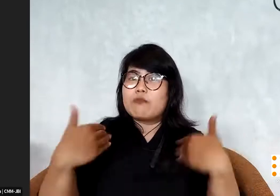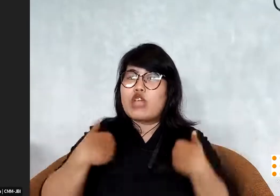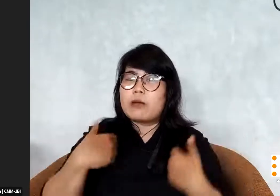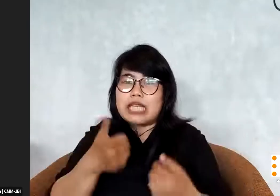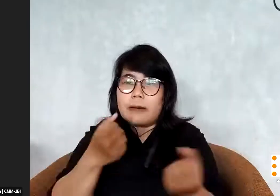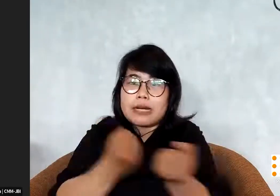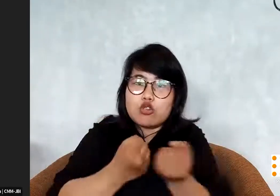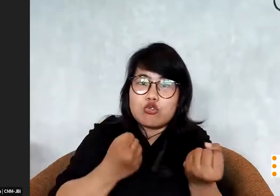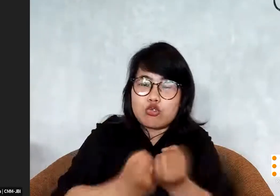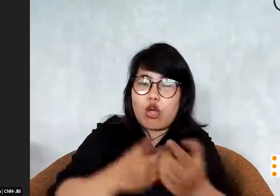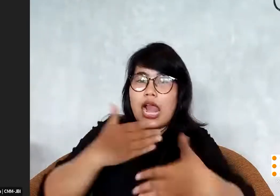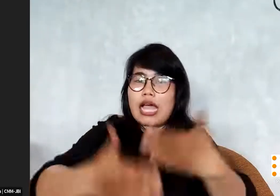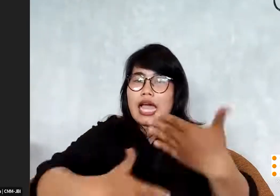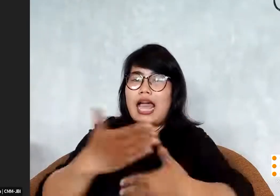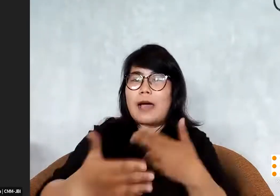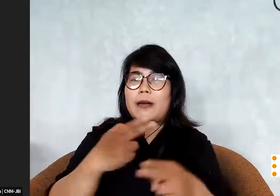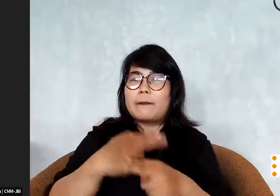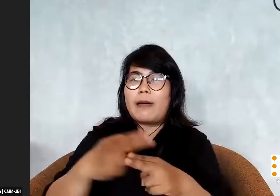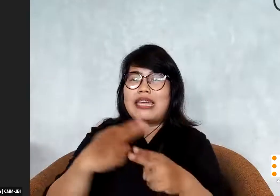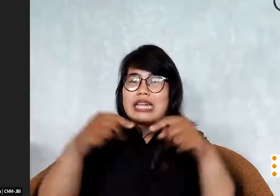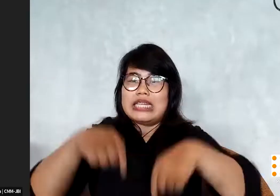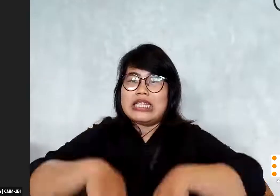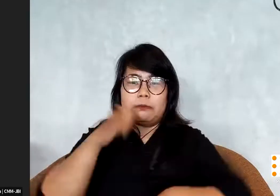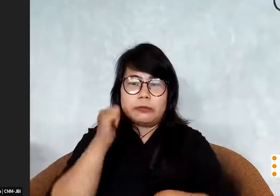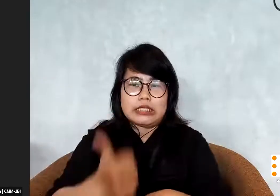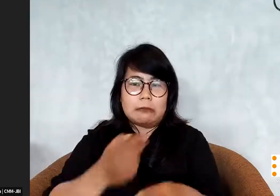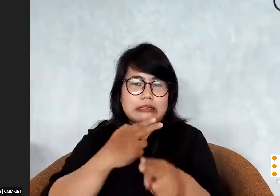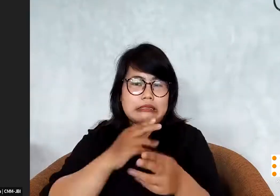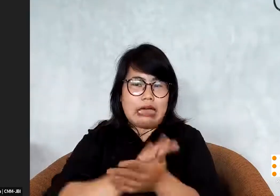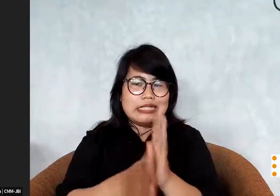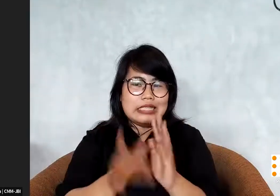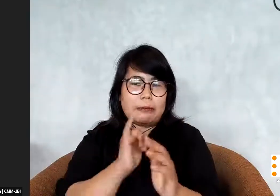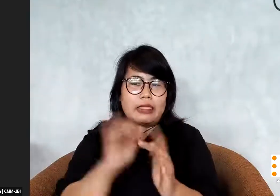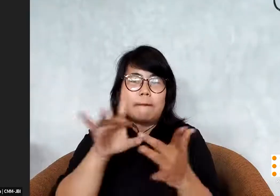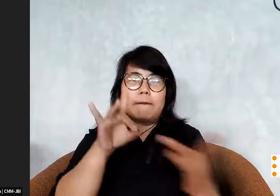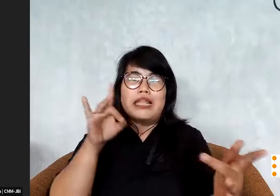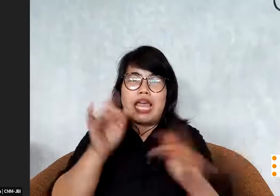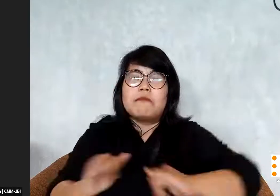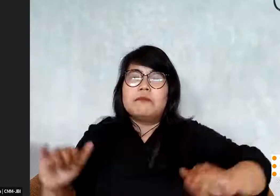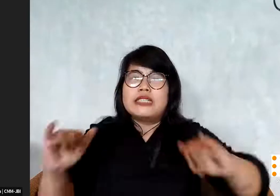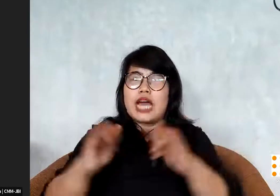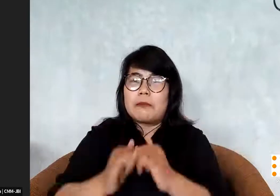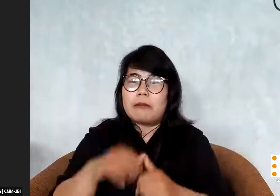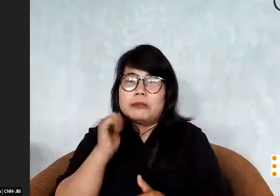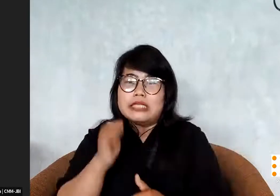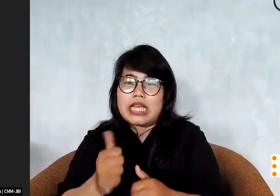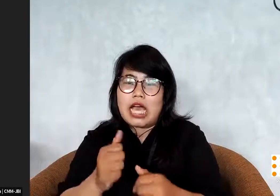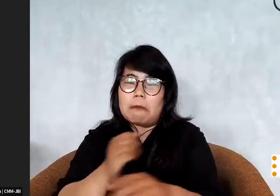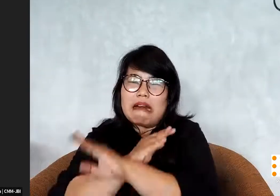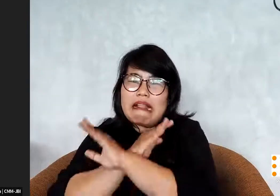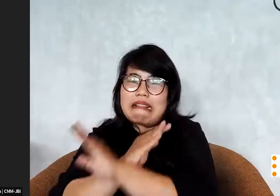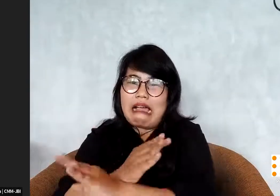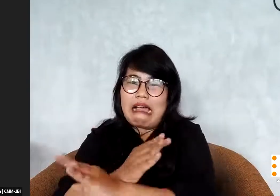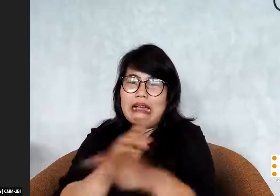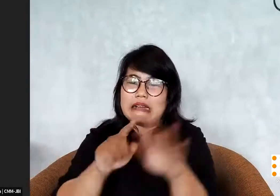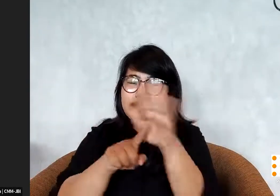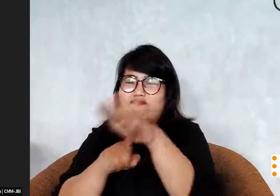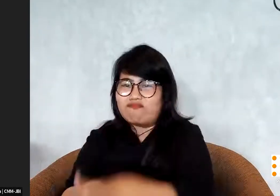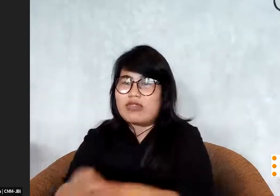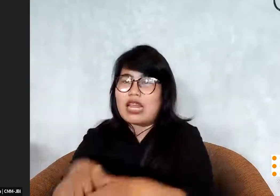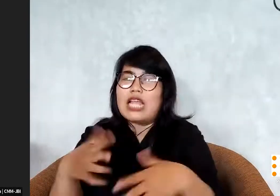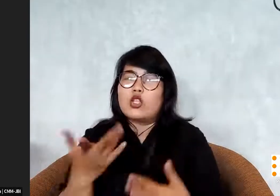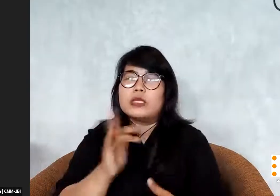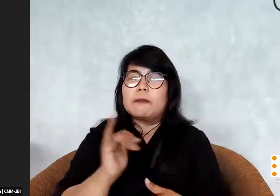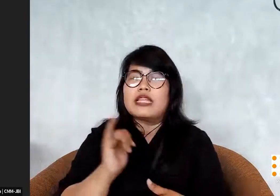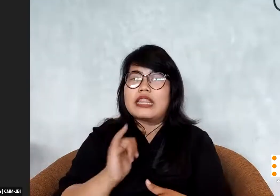langkah-langkah perbaikan ini menjadikan dan sebagai pilihan bersama menentang ketimpangan seperti juga